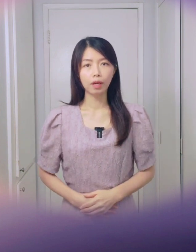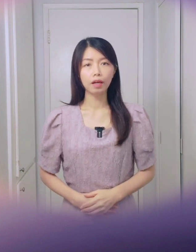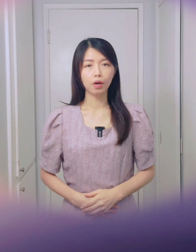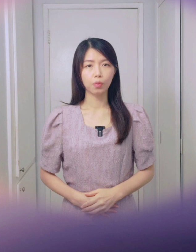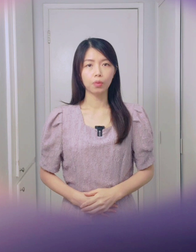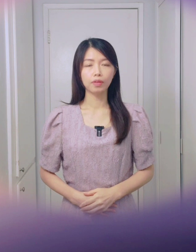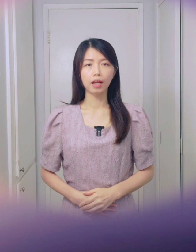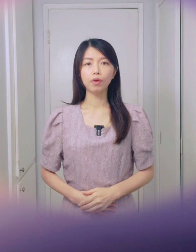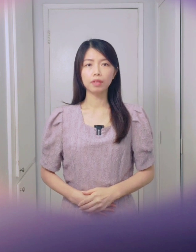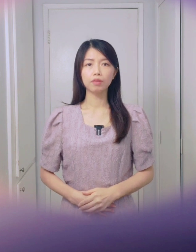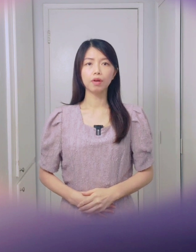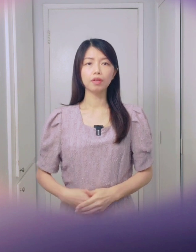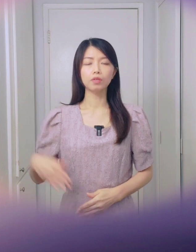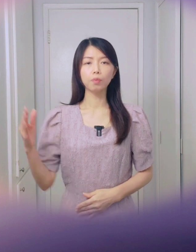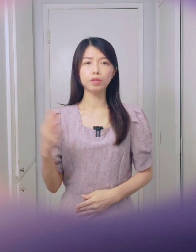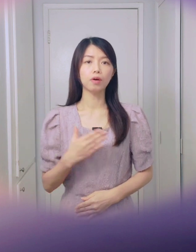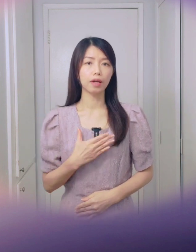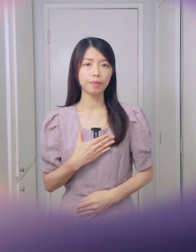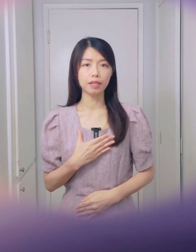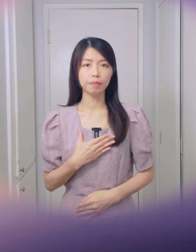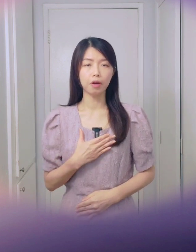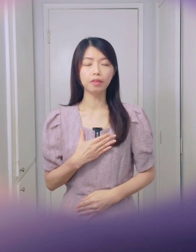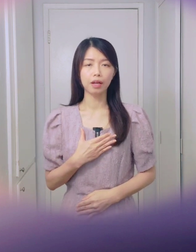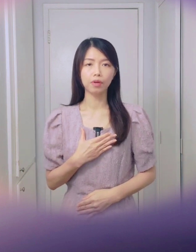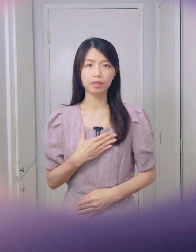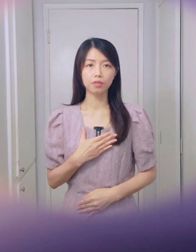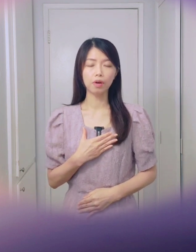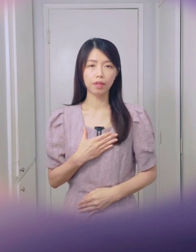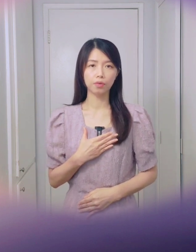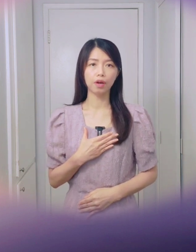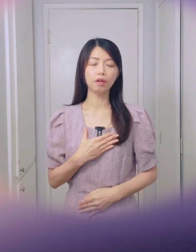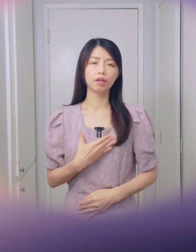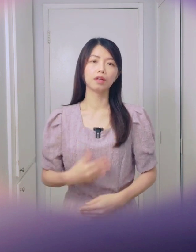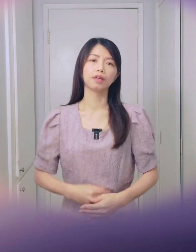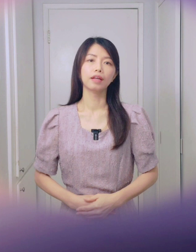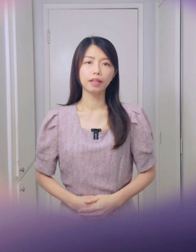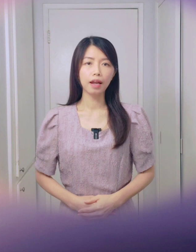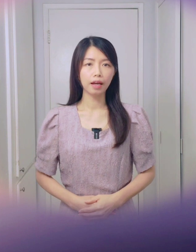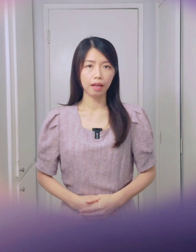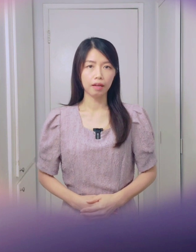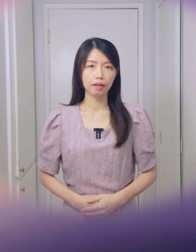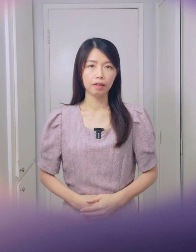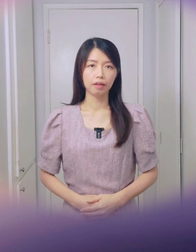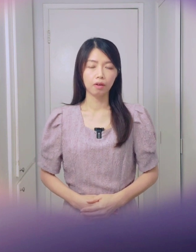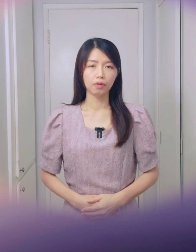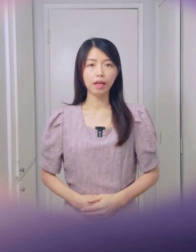나도 따라가오. 나라고 한 뜻의 수어는 손 펴서 가슴에 대시면 나라고 한 뜻의 수어가 되고요.